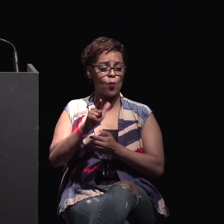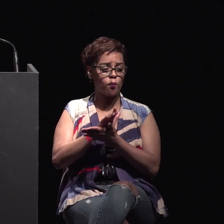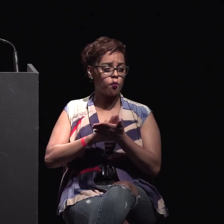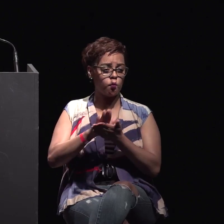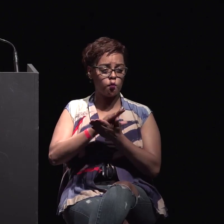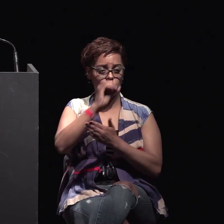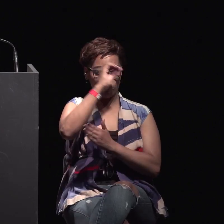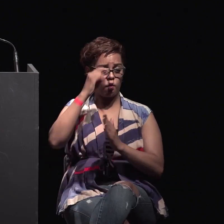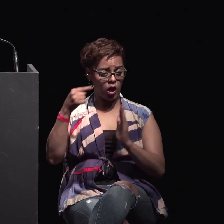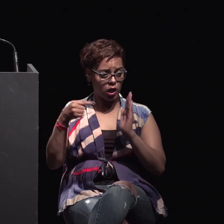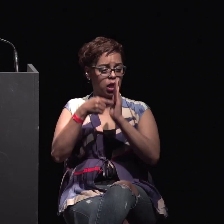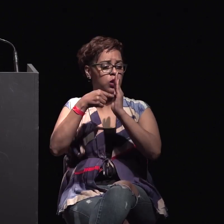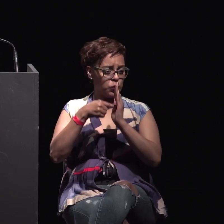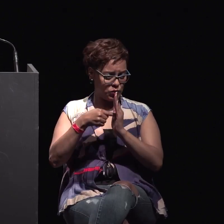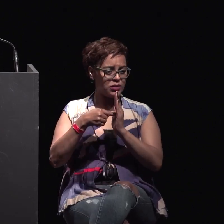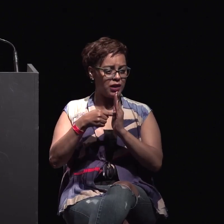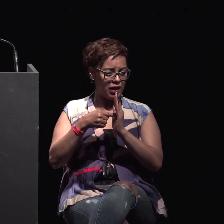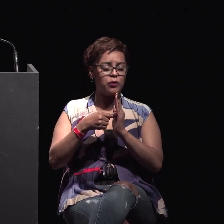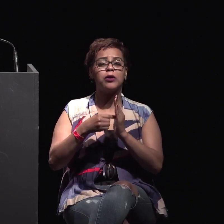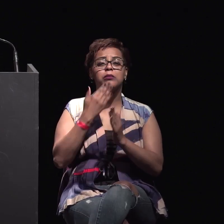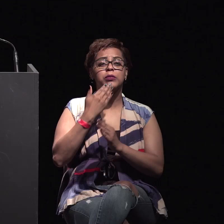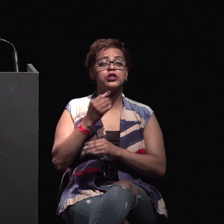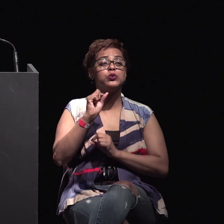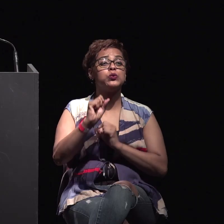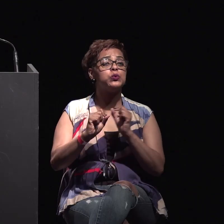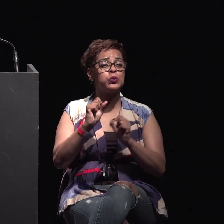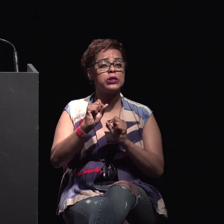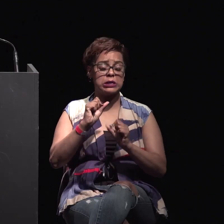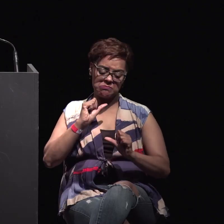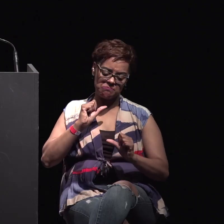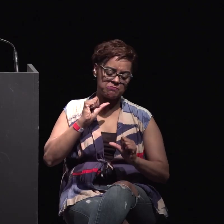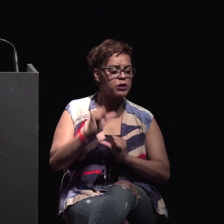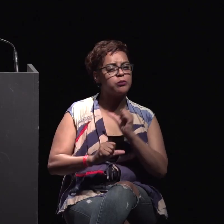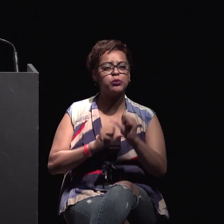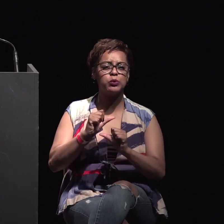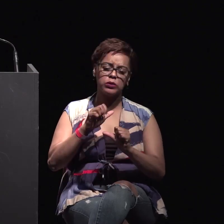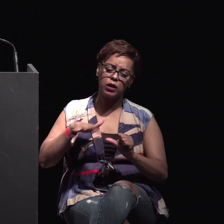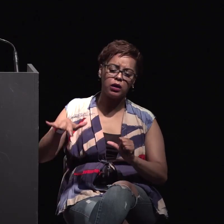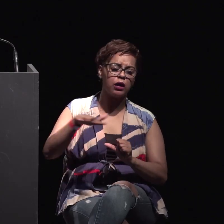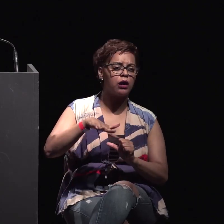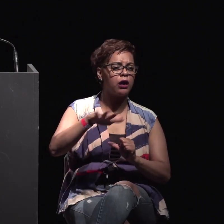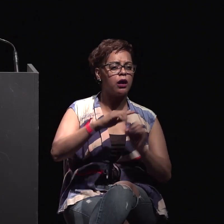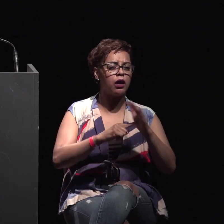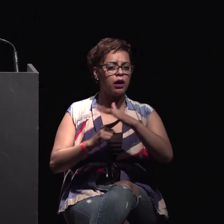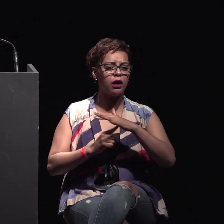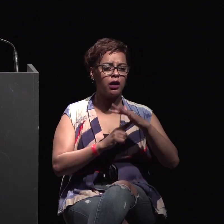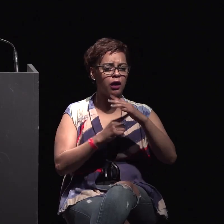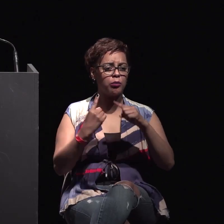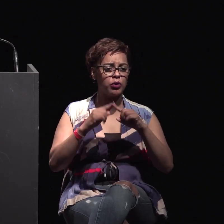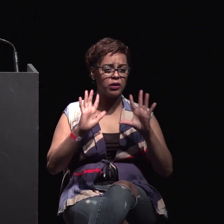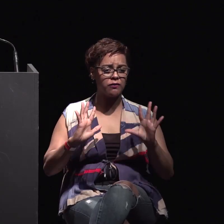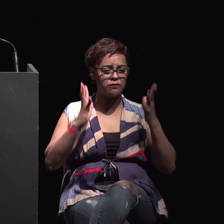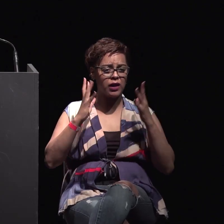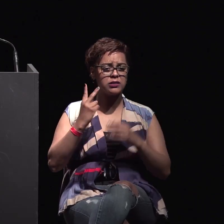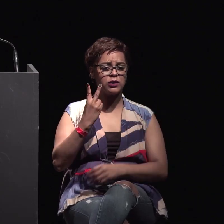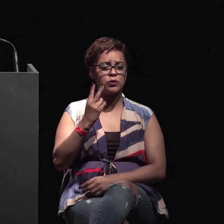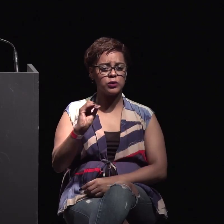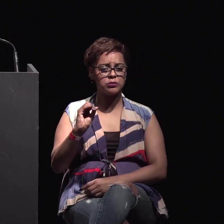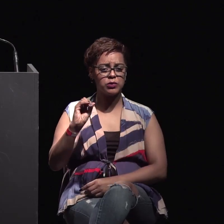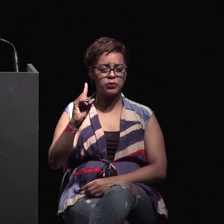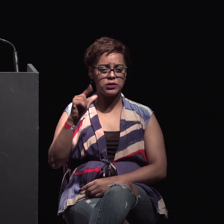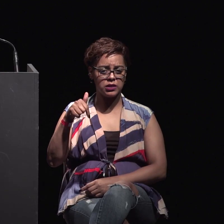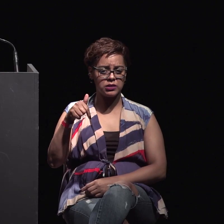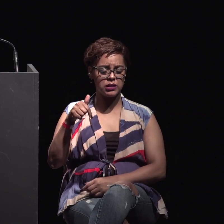negras e forçando a mudança na cara da festa nos anos de